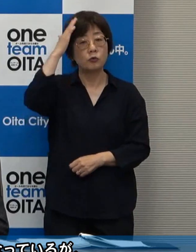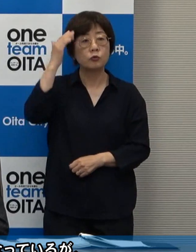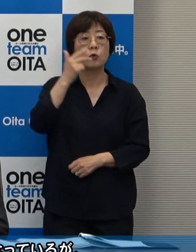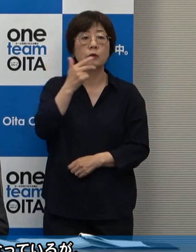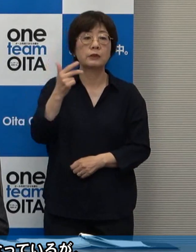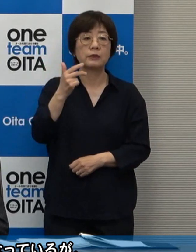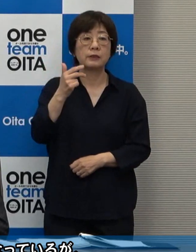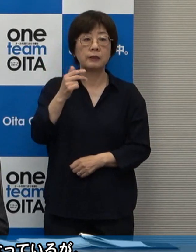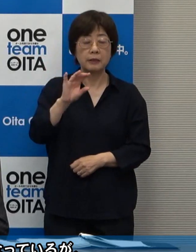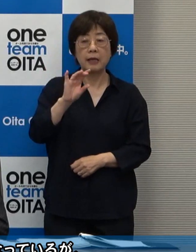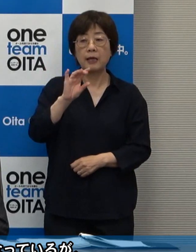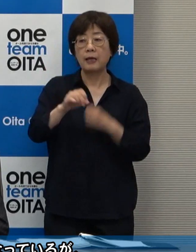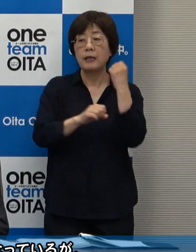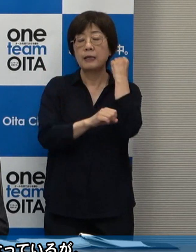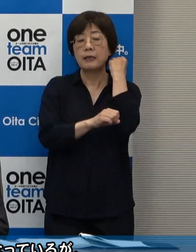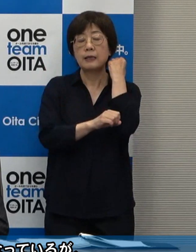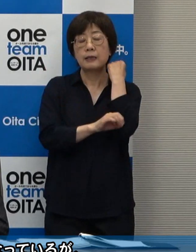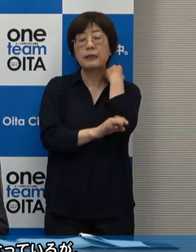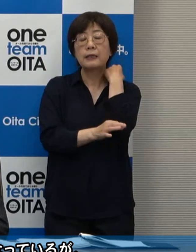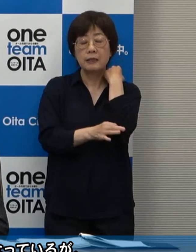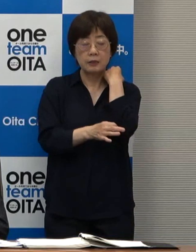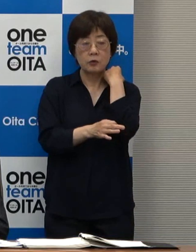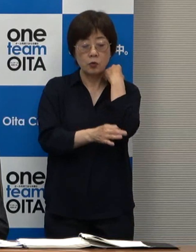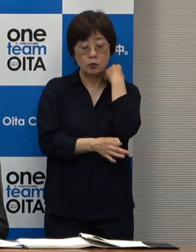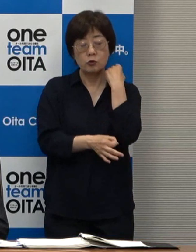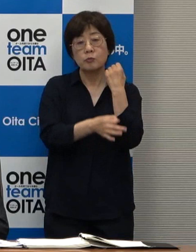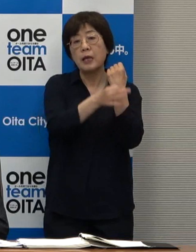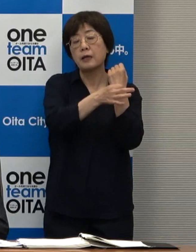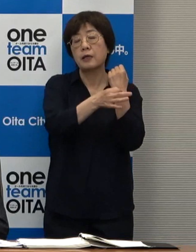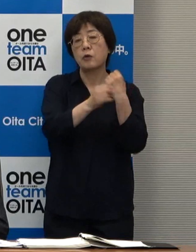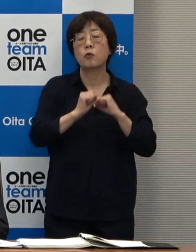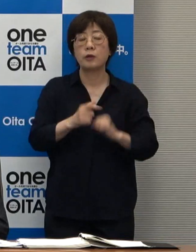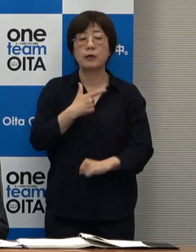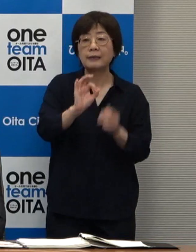を少しずつ積み上げていくということだと思います。